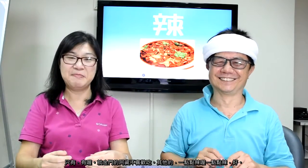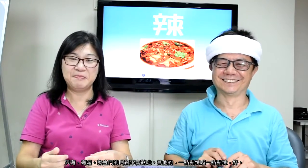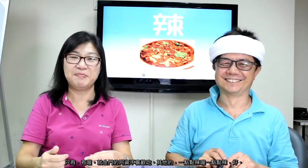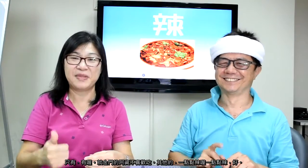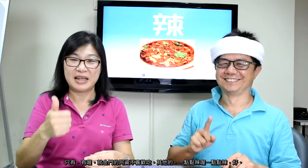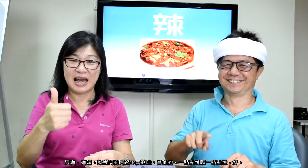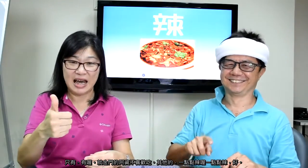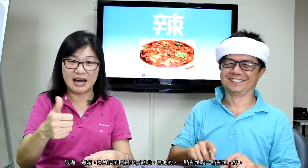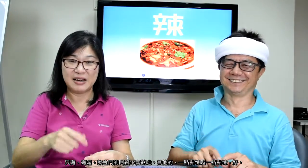嗯，好，